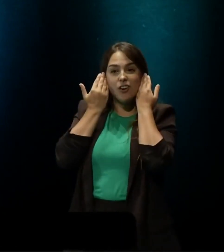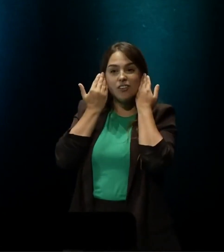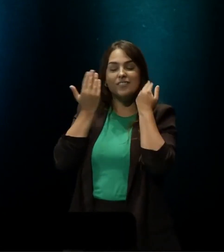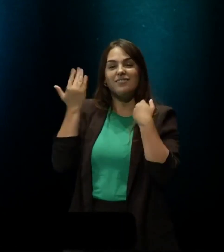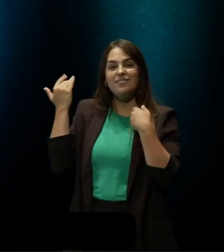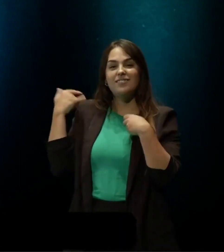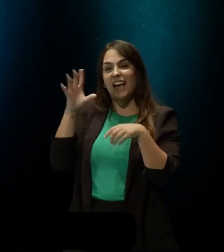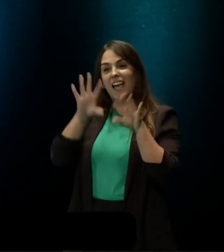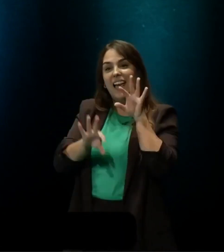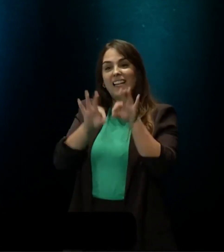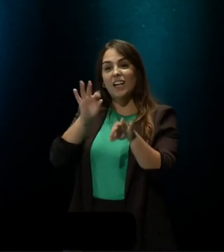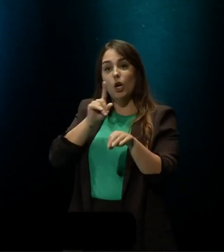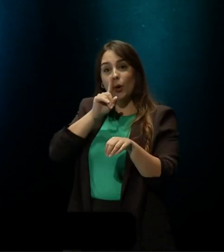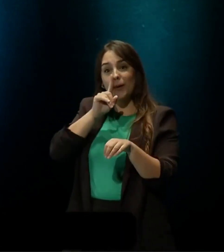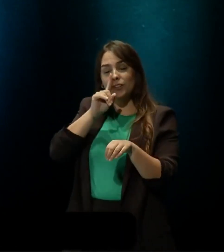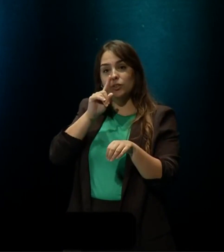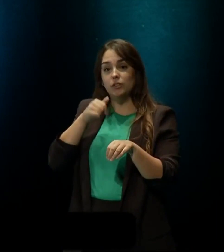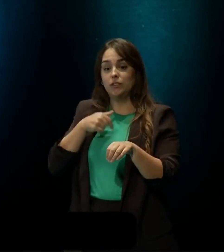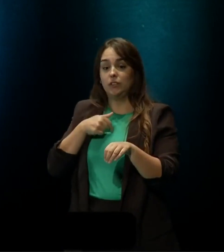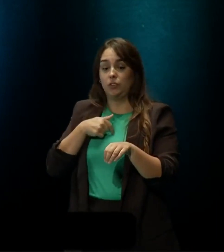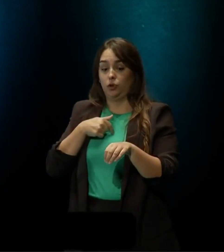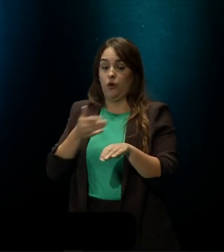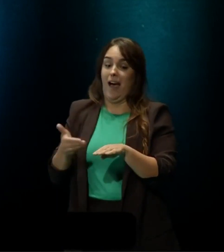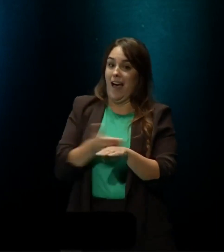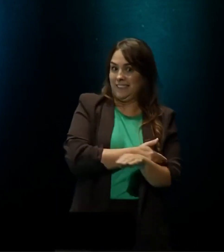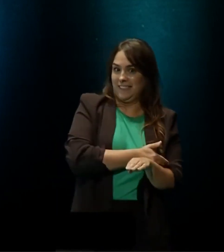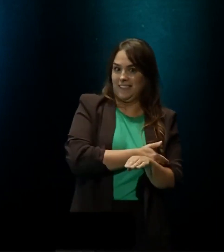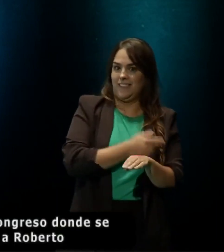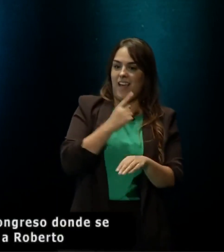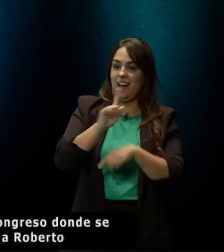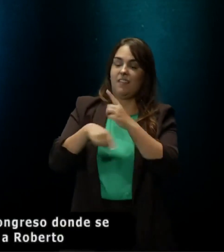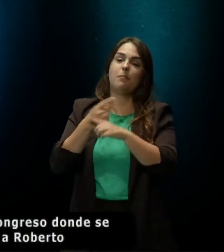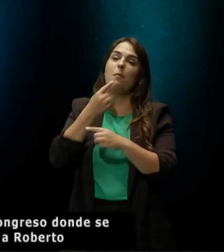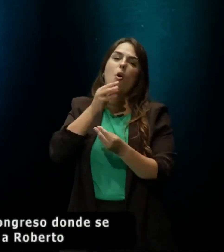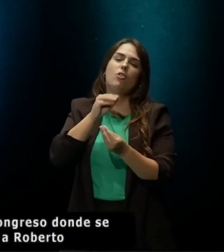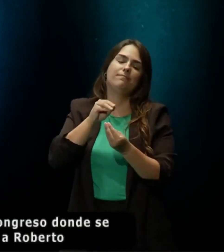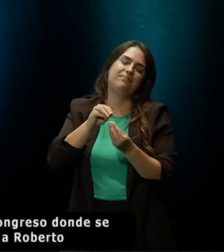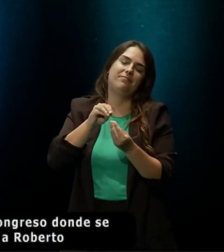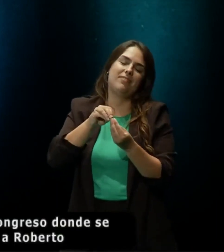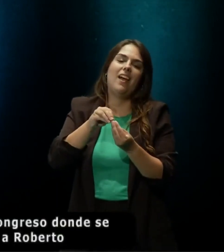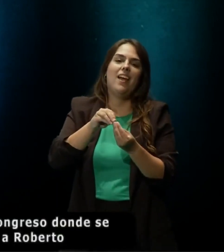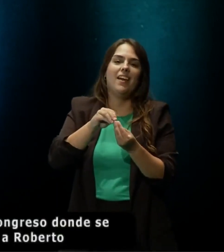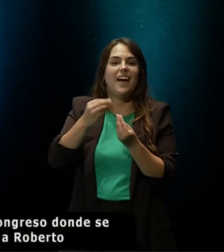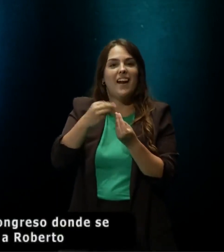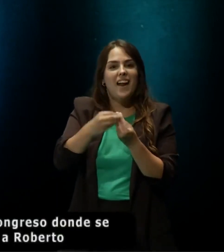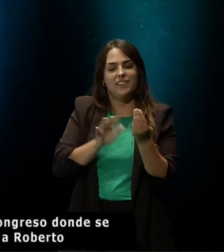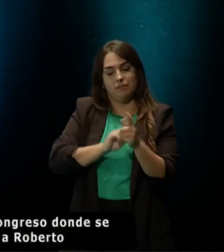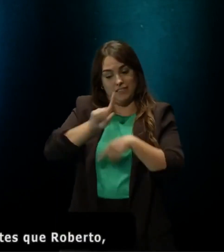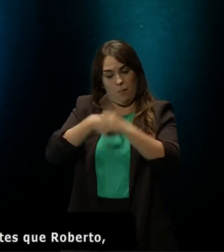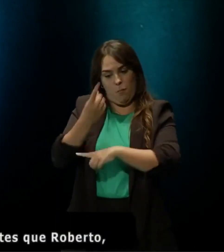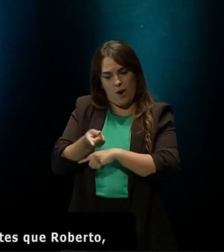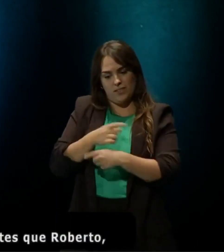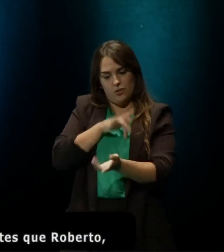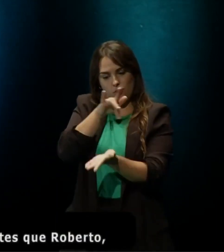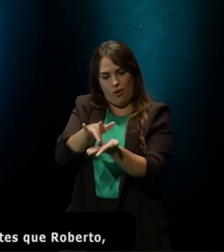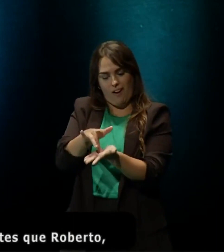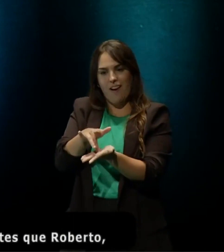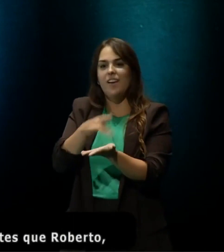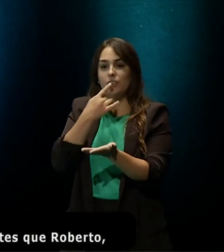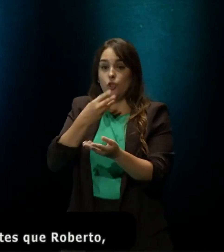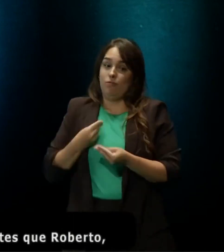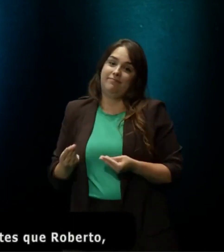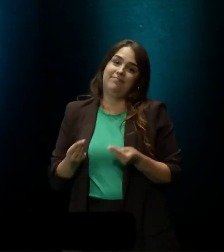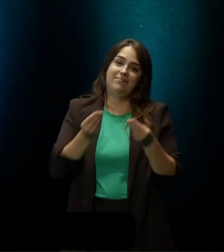se elegía a Roberto. Yo estuve antes que Roberto llegaba después, llegaba de Canarias. Yo le quiero hoy hacer entrega a Roberto de